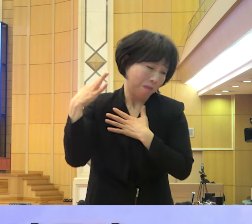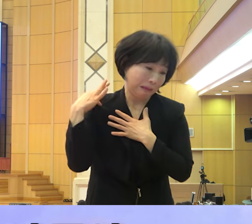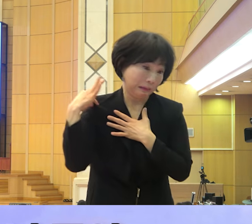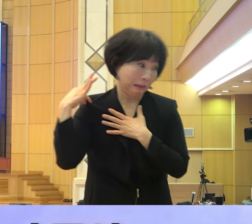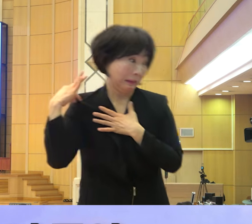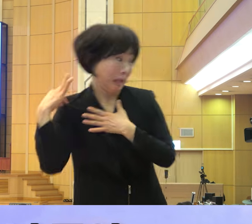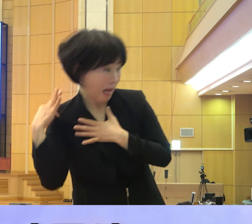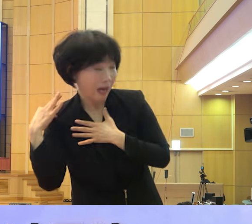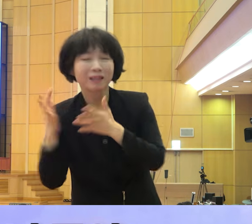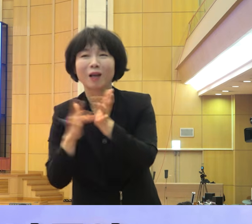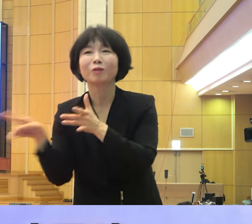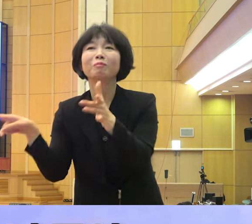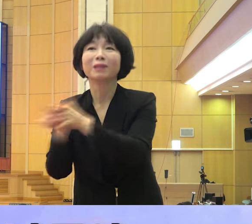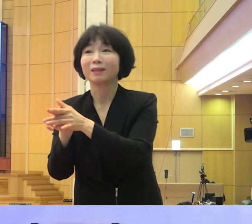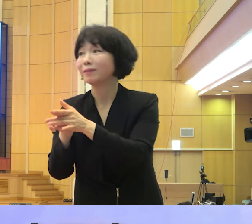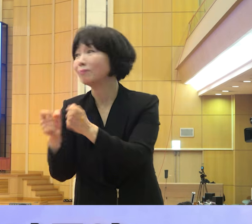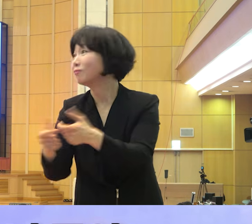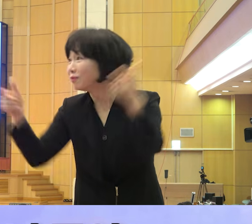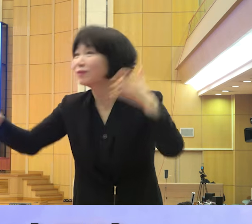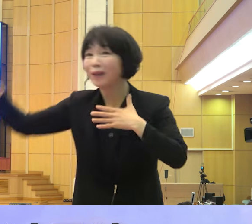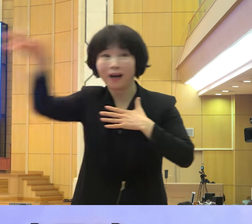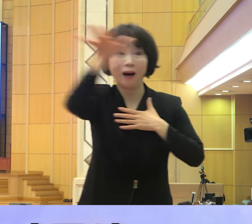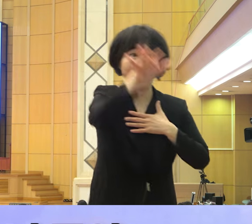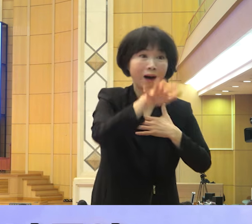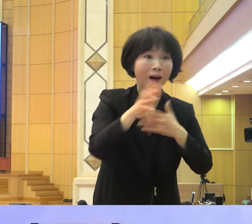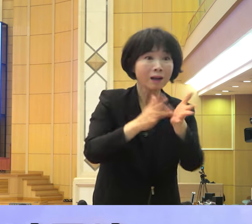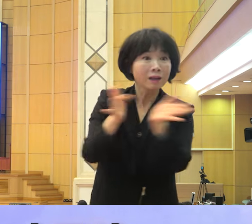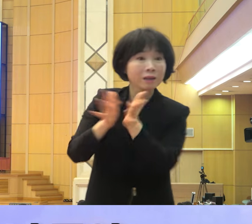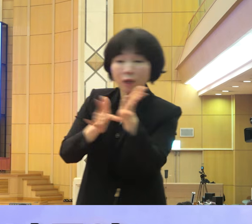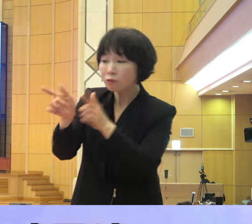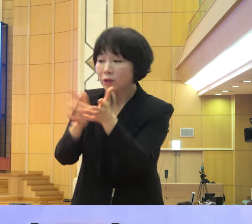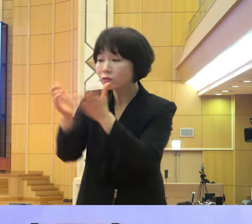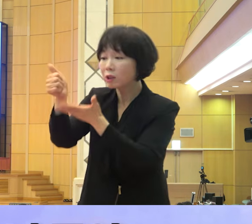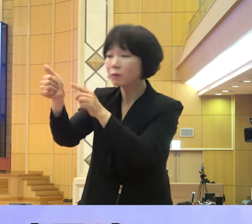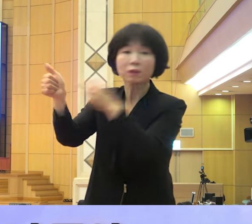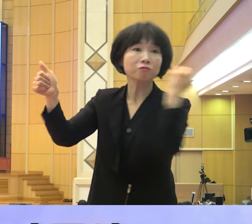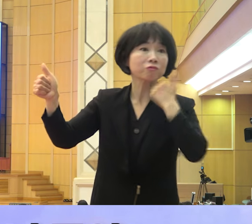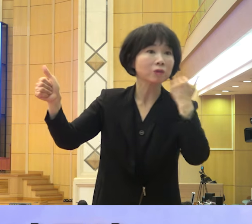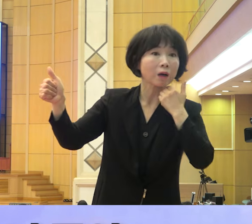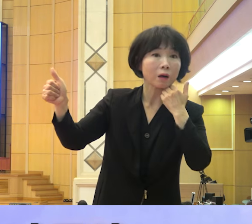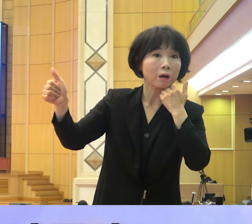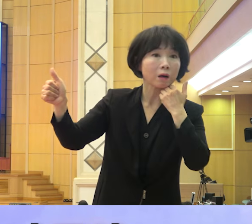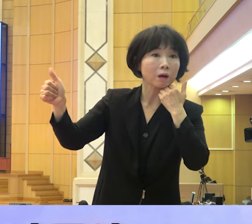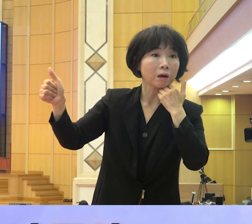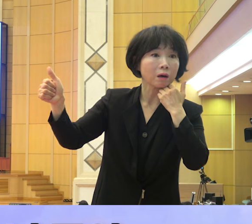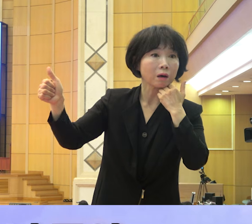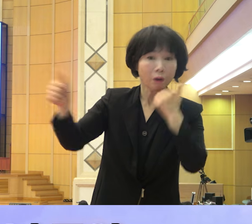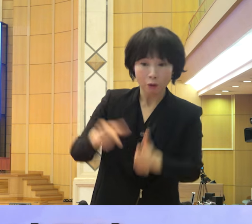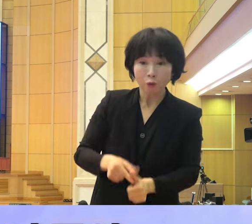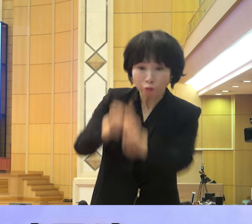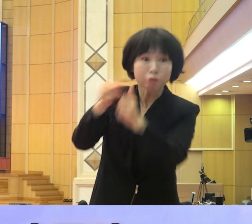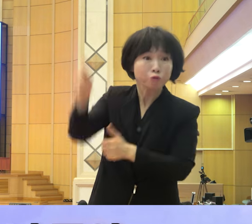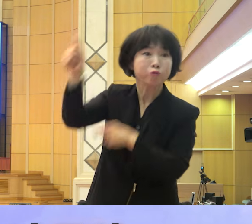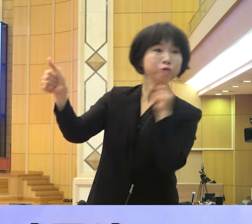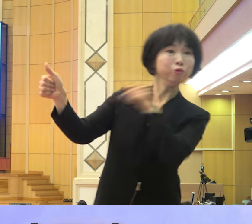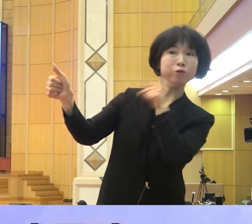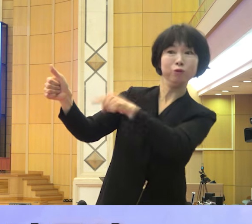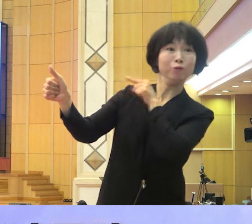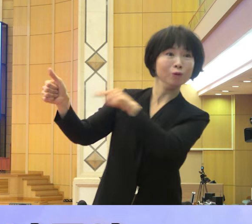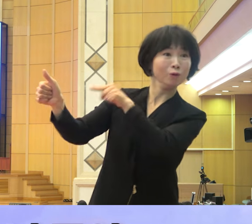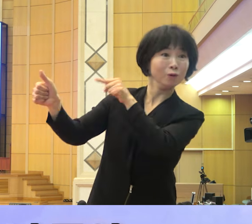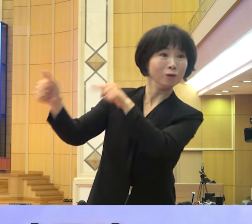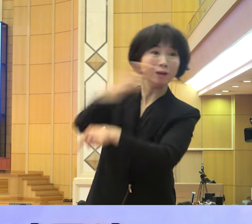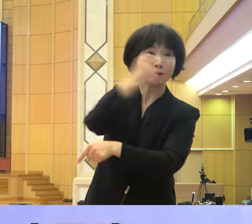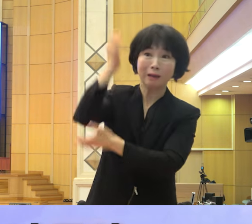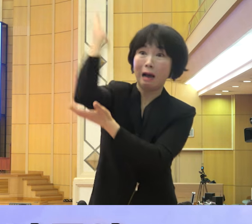통해서 전부 다 예수님은 그리스도다, 구세주다, 하나님의 아들이라는 것을 지금 증언하고 있고 알려주고 있는